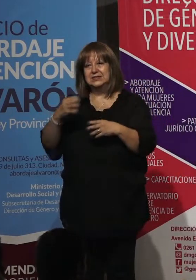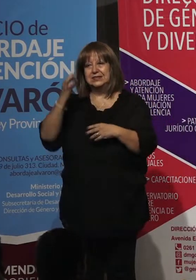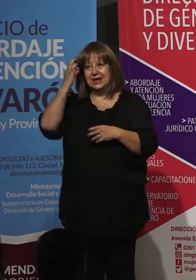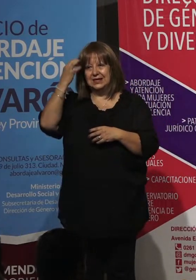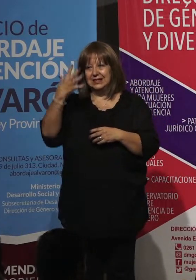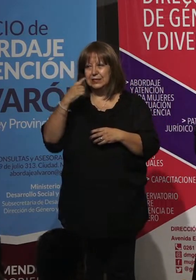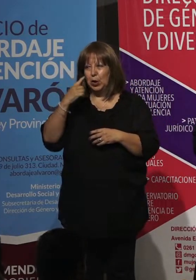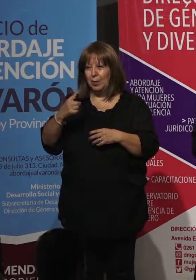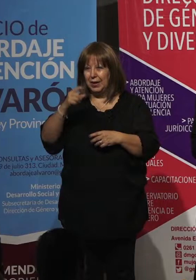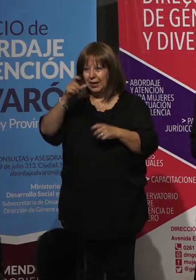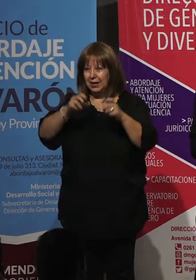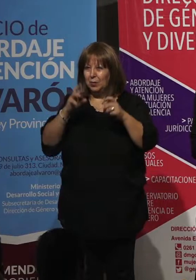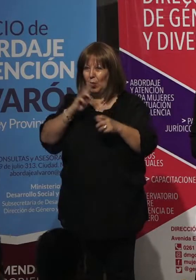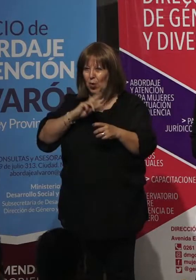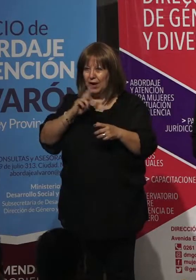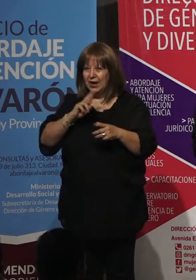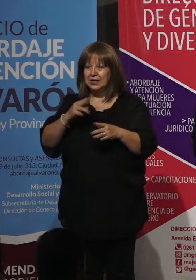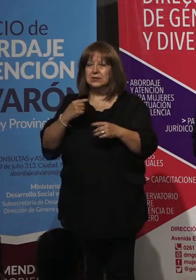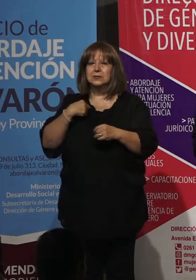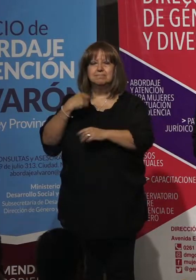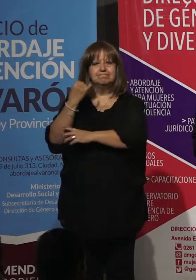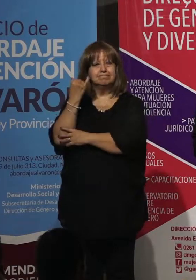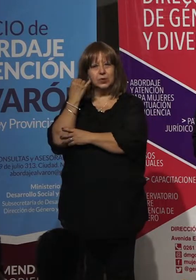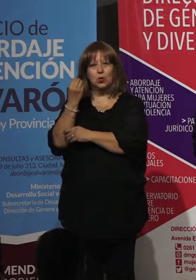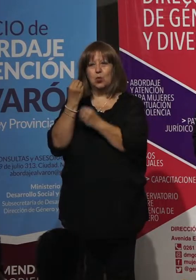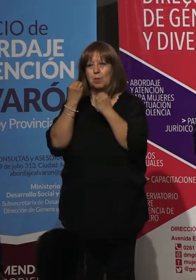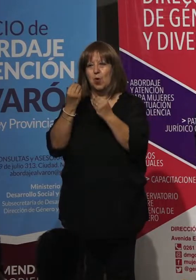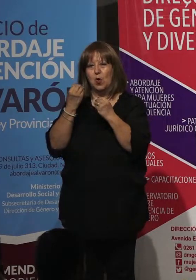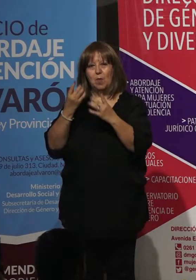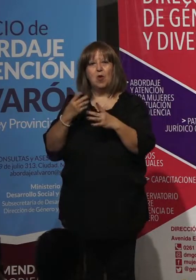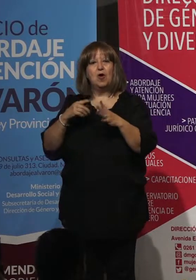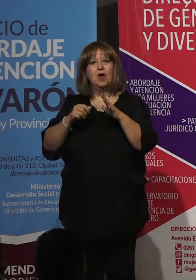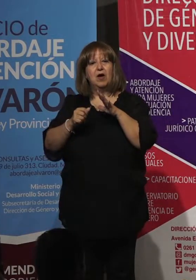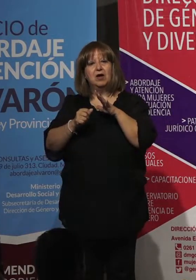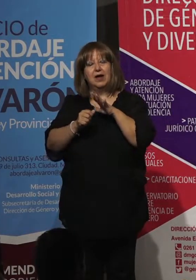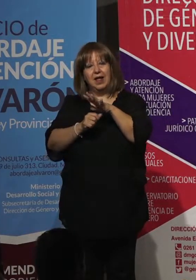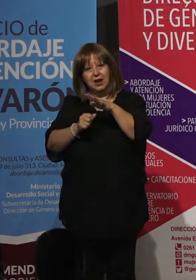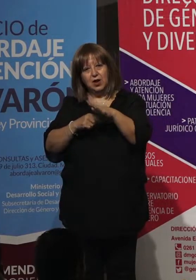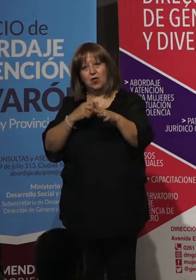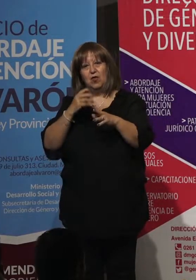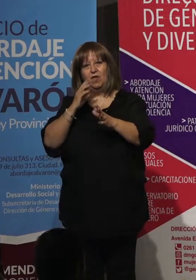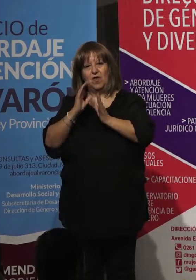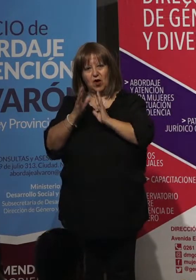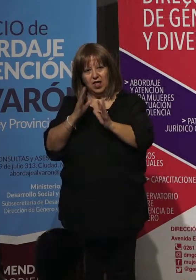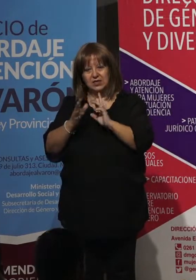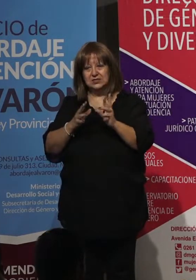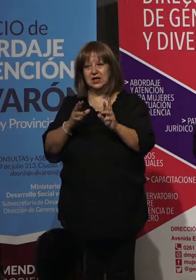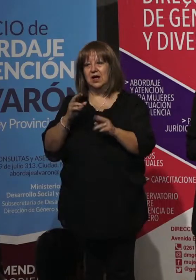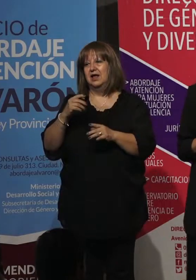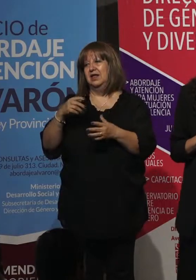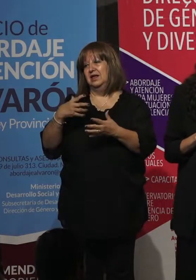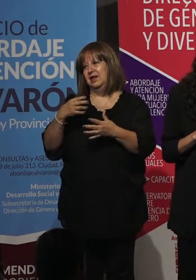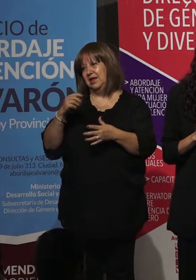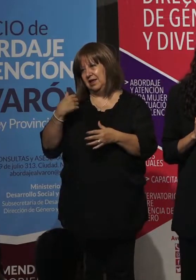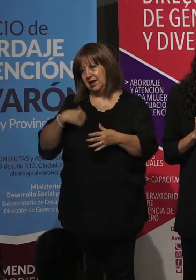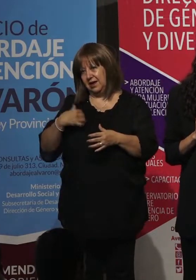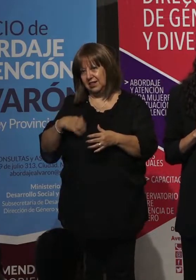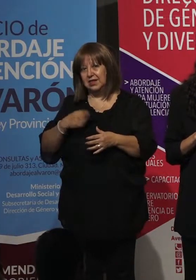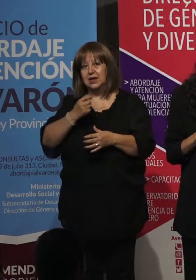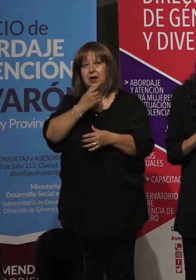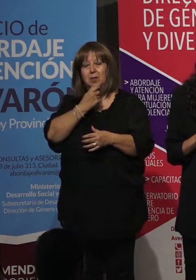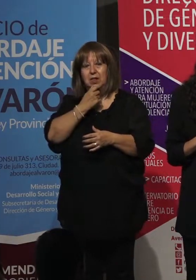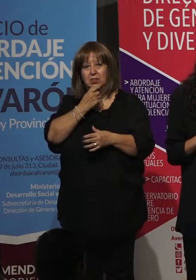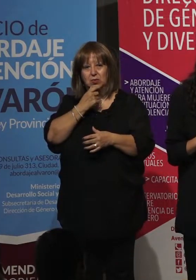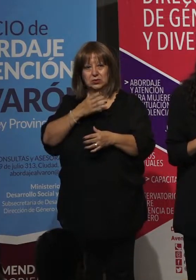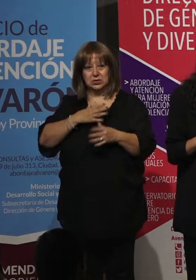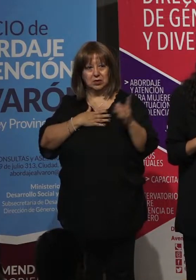que visibilicemos qué es lo que está pasando con la violencia de género acá en Mendoza, en Argentina, ¿sí? Es en